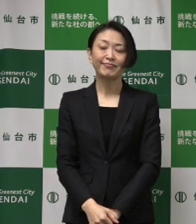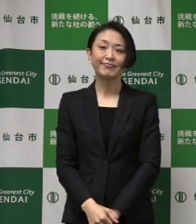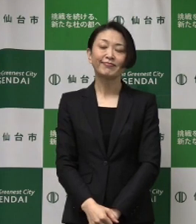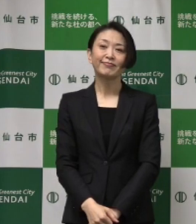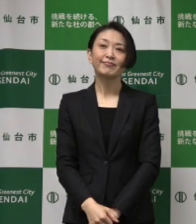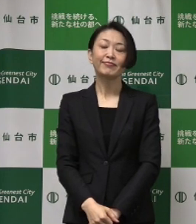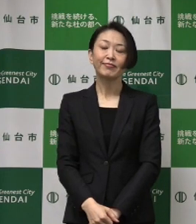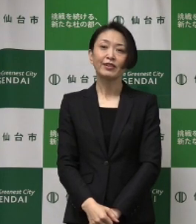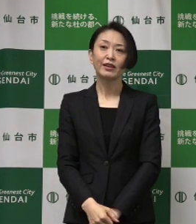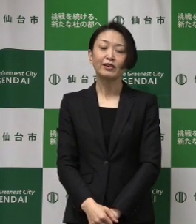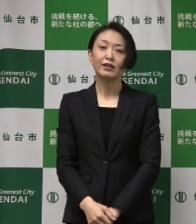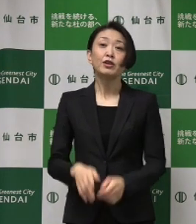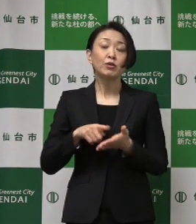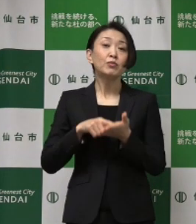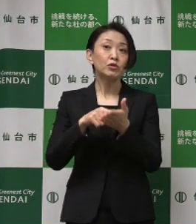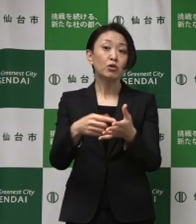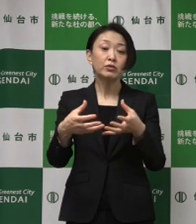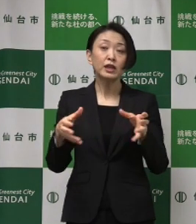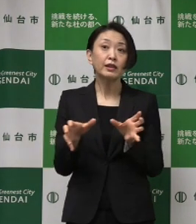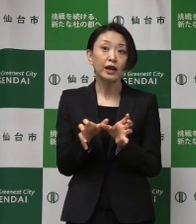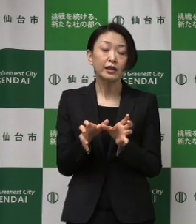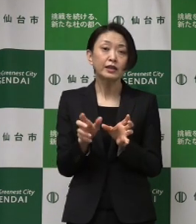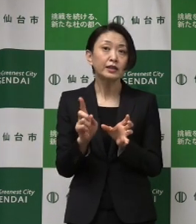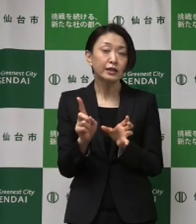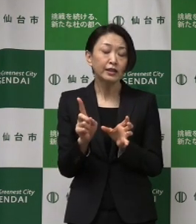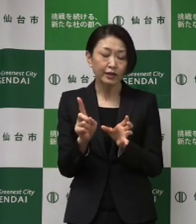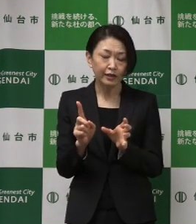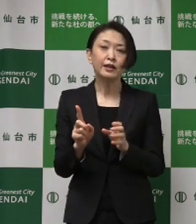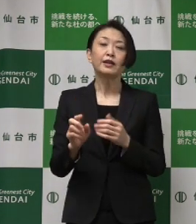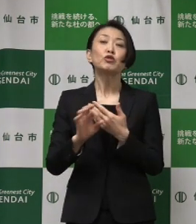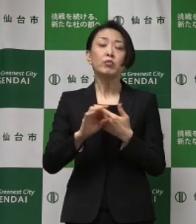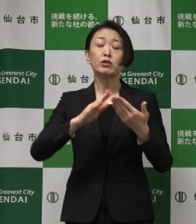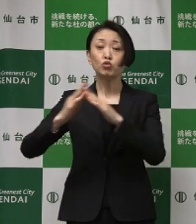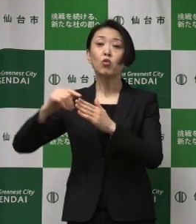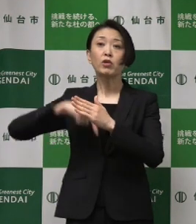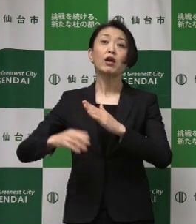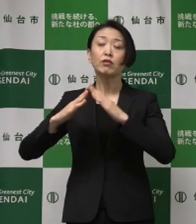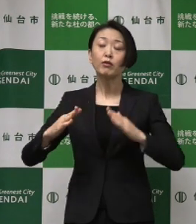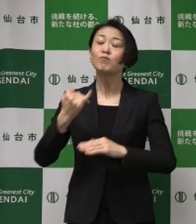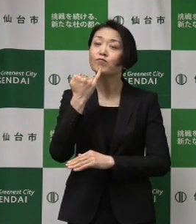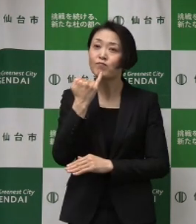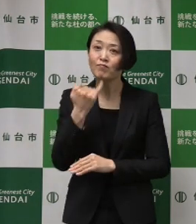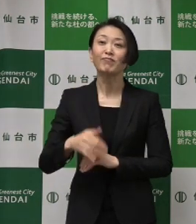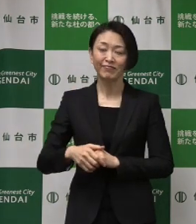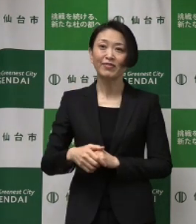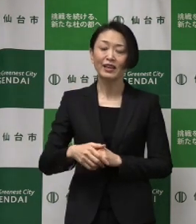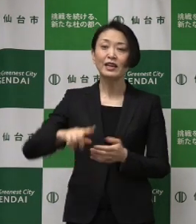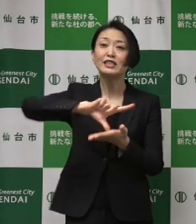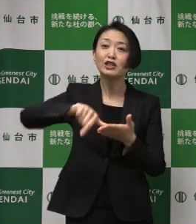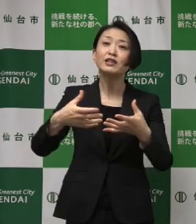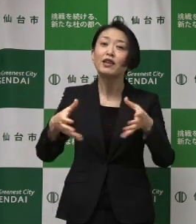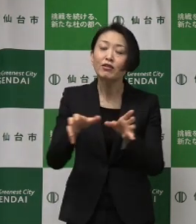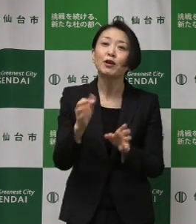ただく団体の皆さんたちですけれども、これはそれこそ町内会の方、さまざまな地域団体